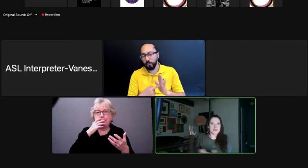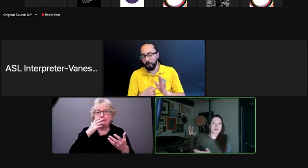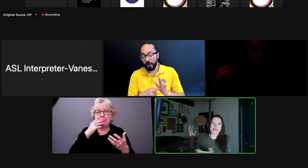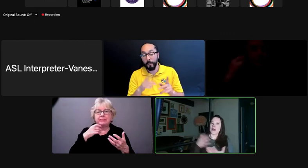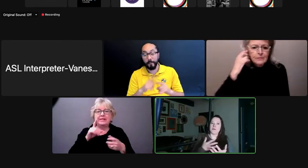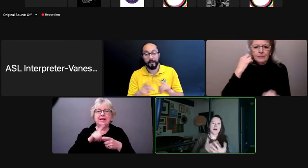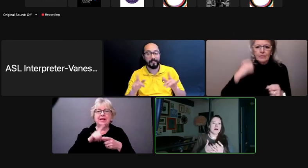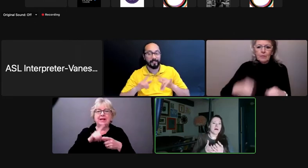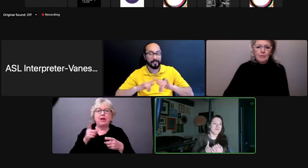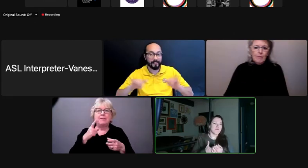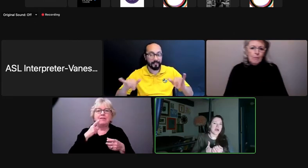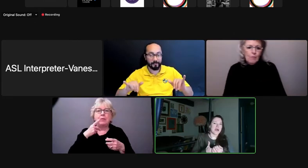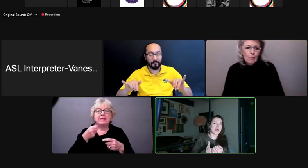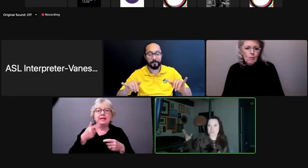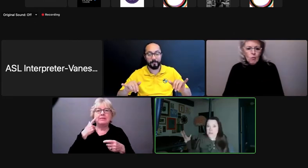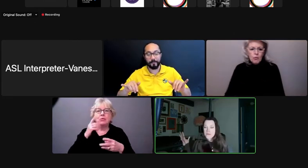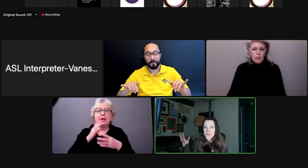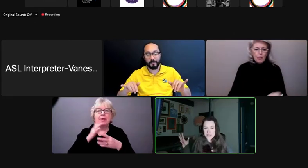manière